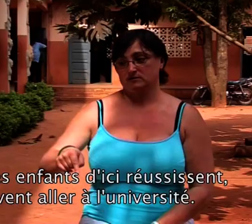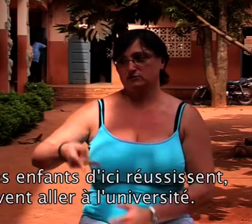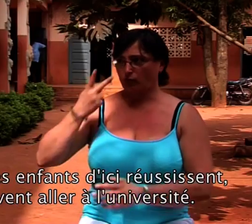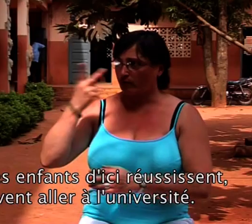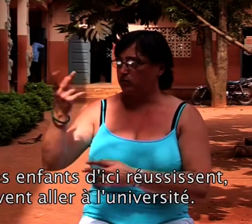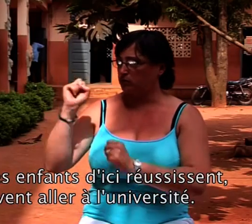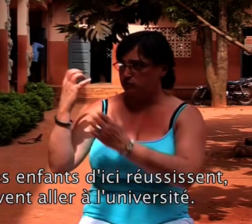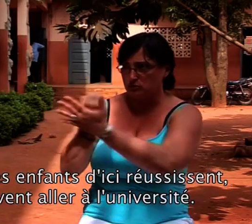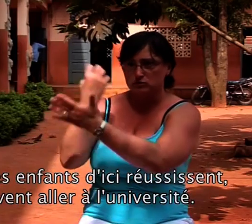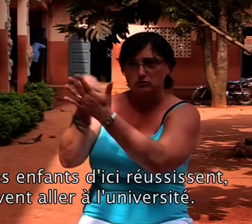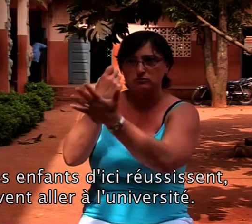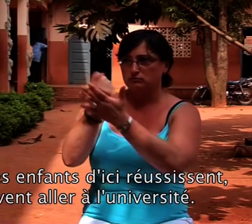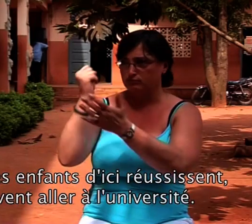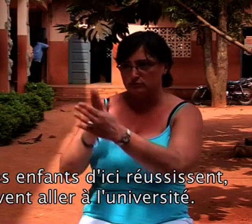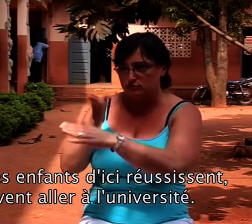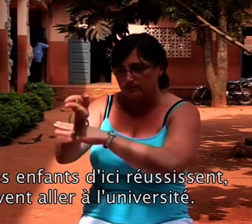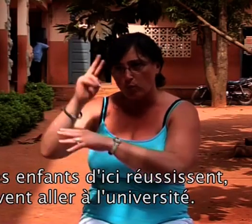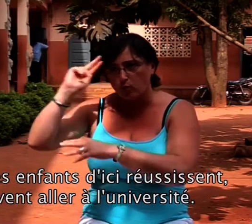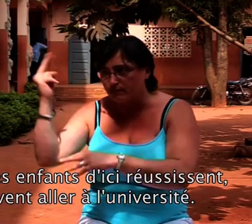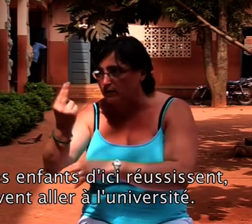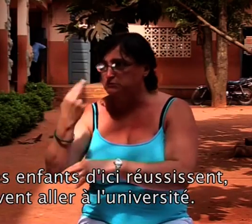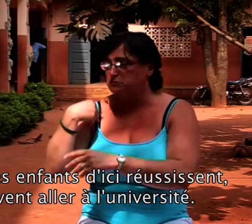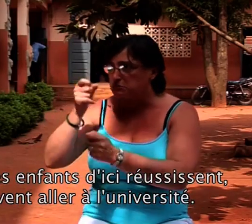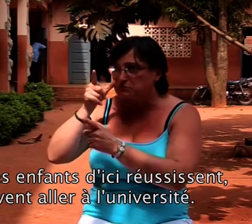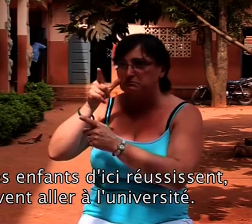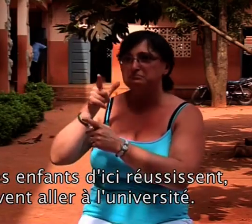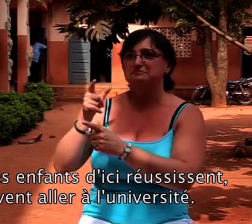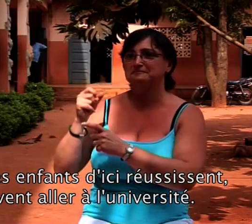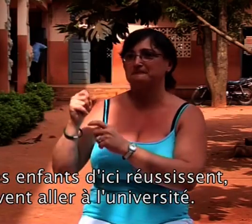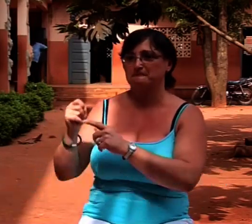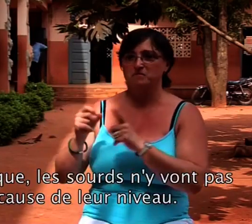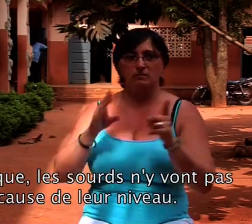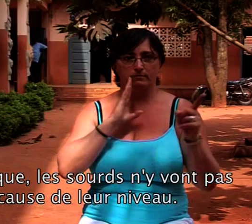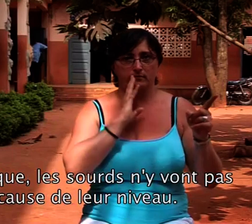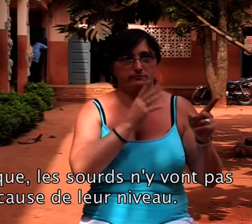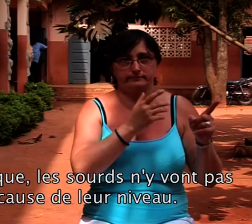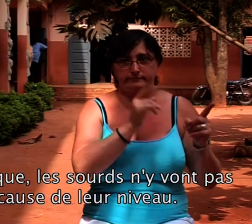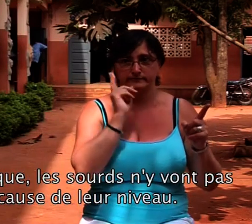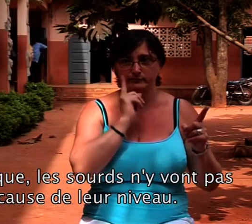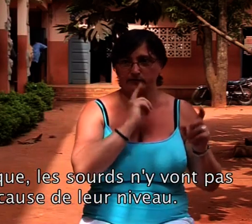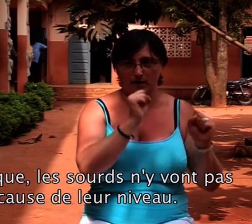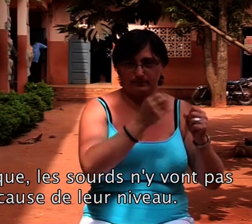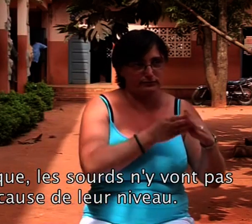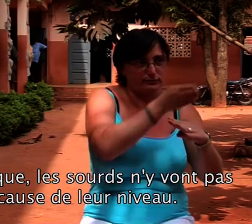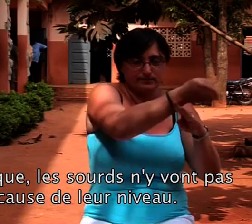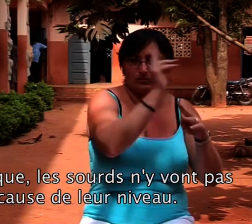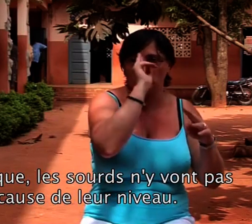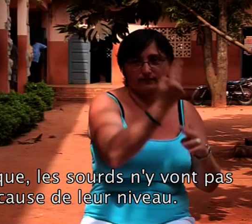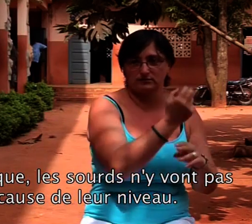Exactement. Ici, je vois que les enfants réussissent. Ils peuvent entrer à l'université et ça, pour moi, c'est extraordinaire.